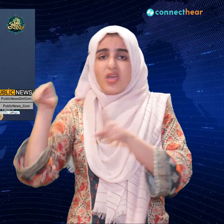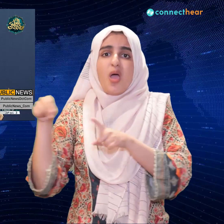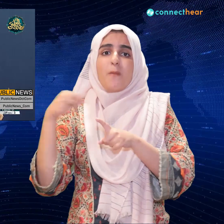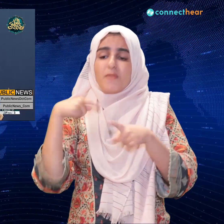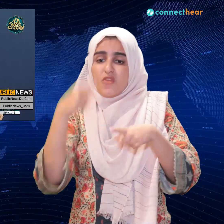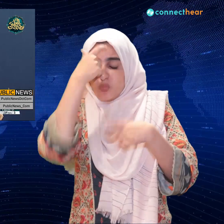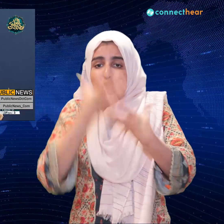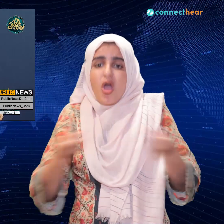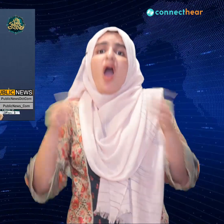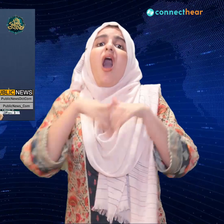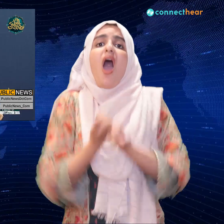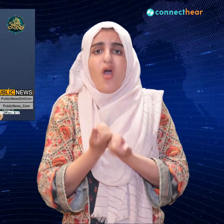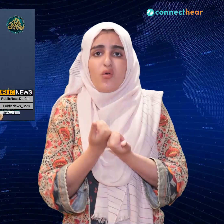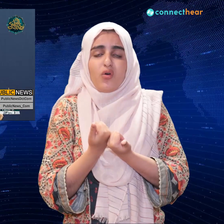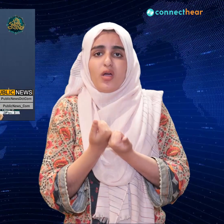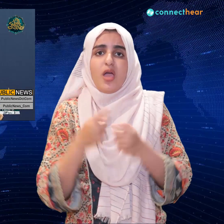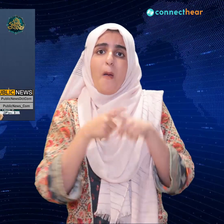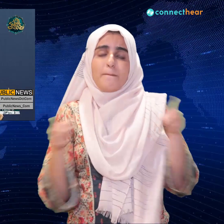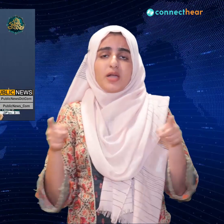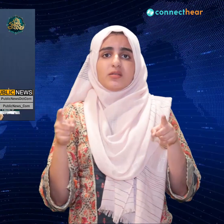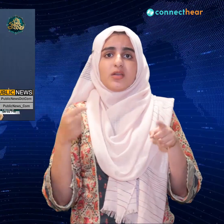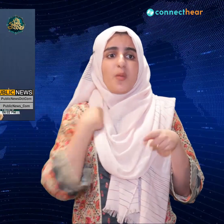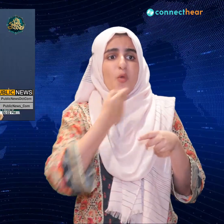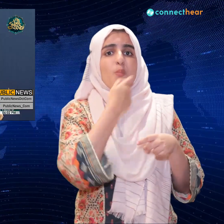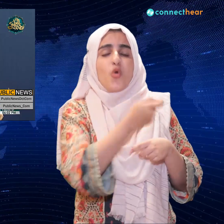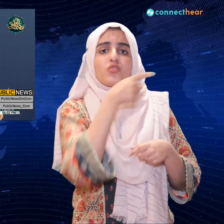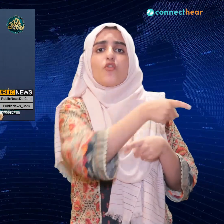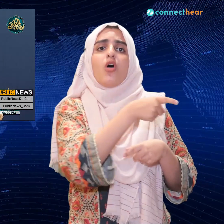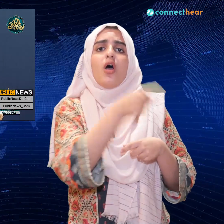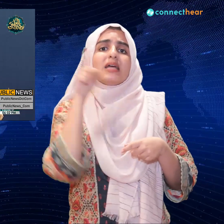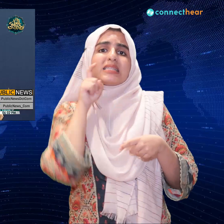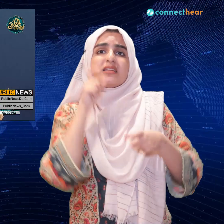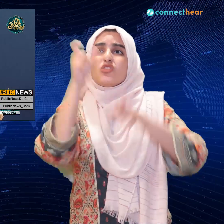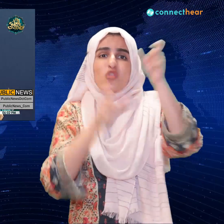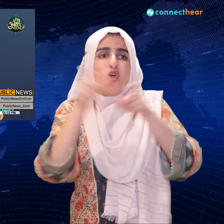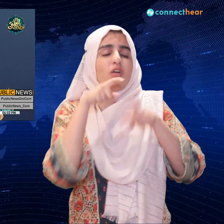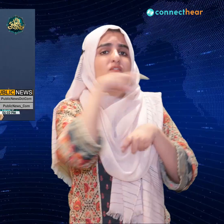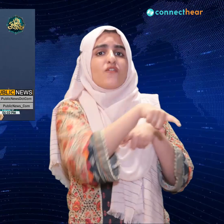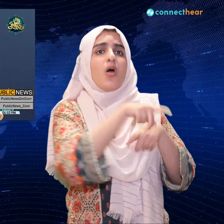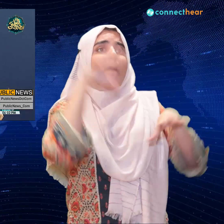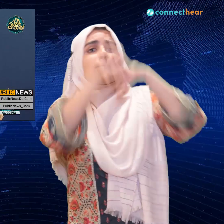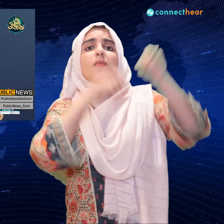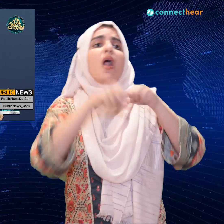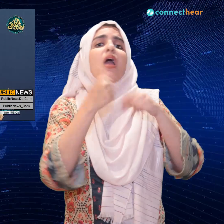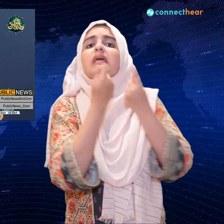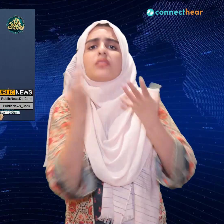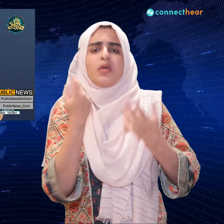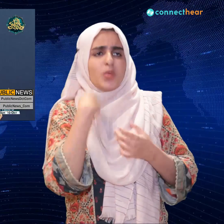میں نے جب ان سے پوچھا، میں نے کہا جی سیکس کرائم بتائیں کہ کتنے لوگ آپ پکڑتے؟ جب پکڑے دیکھیں تو بہت کم